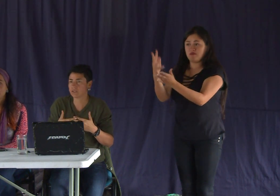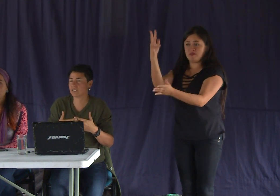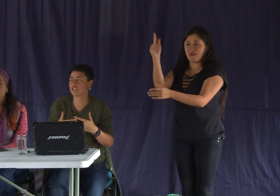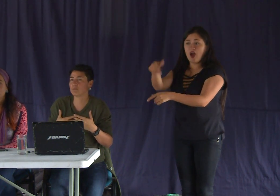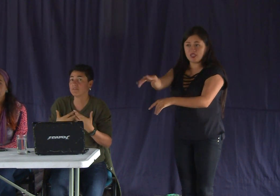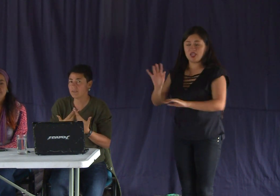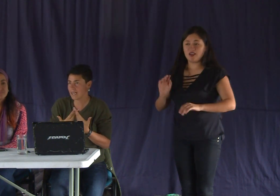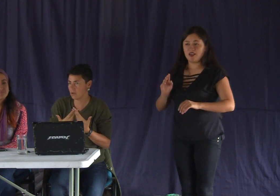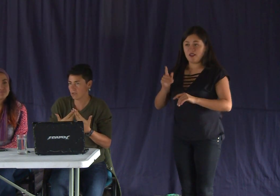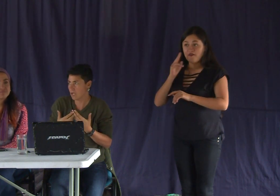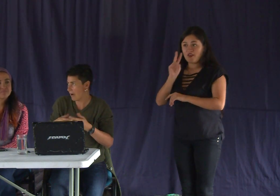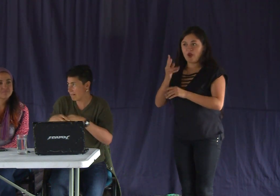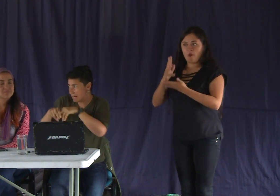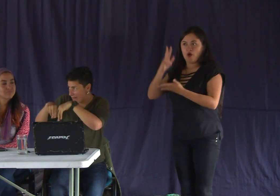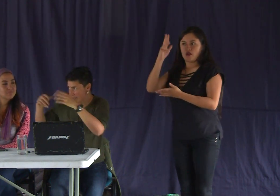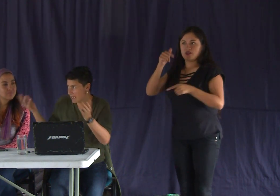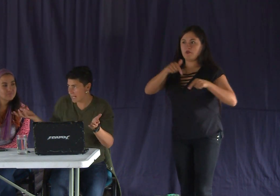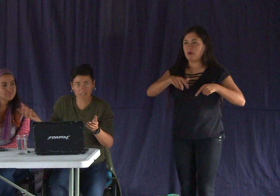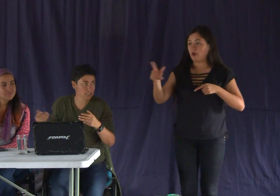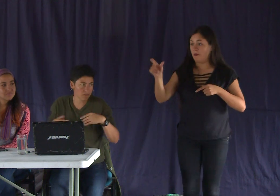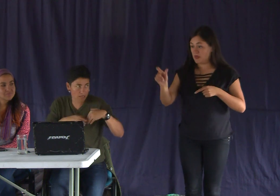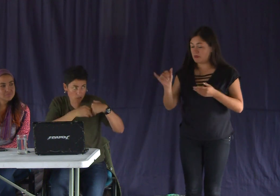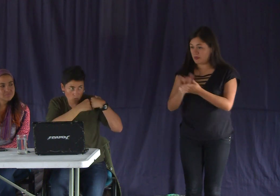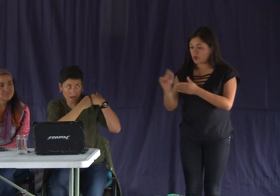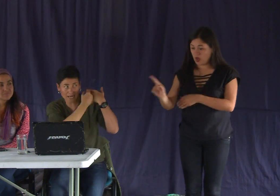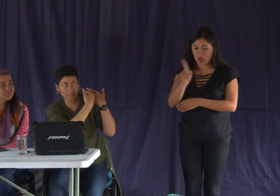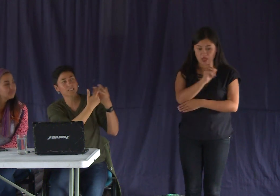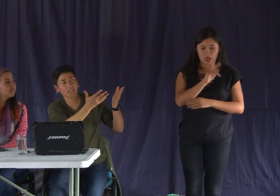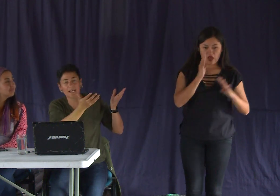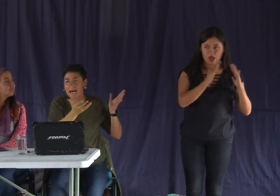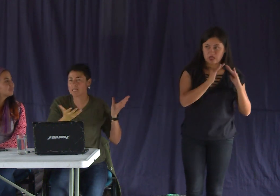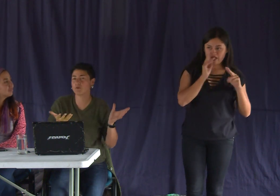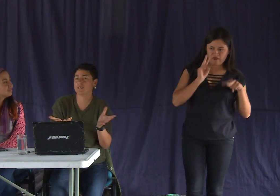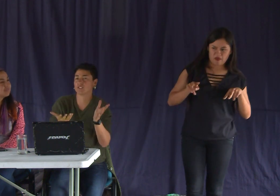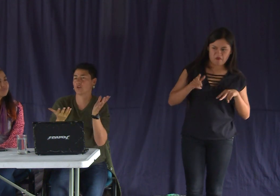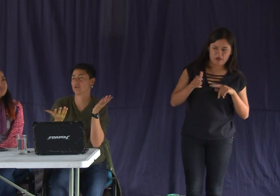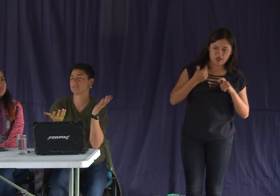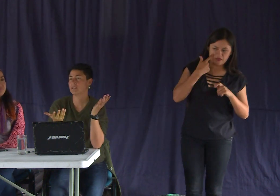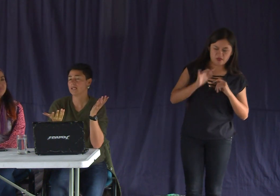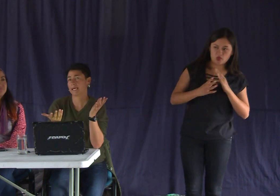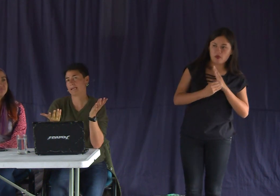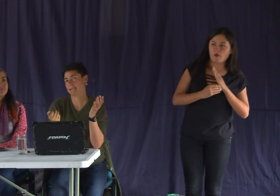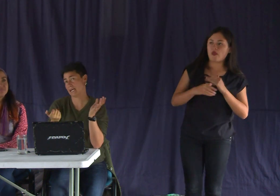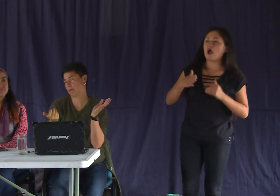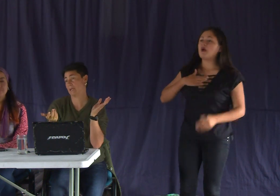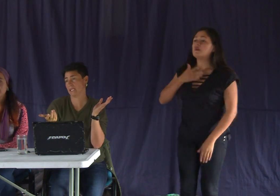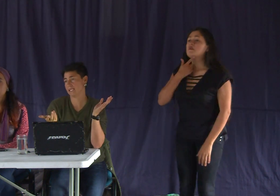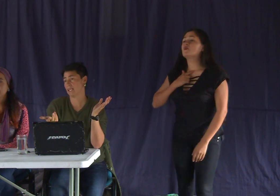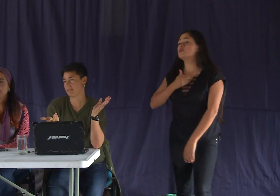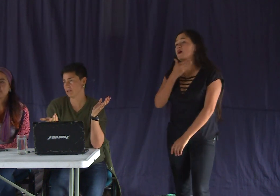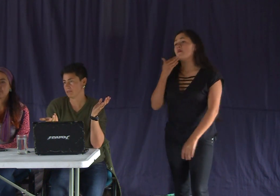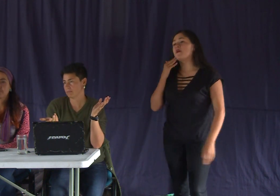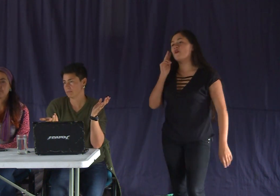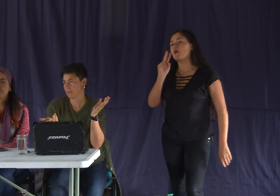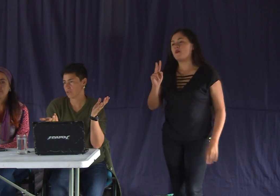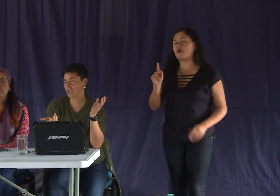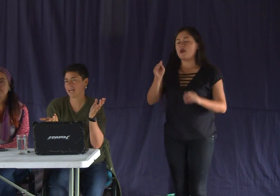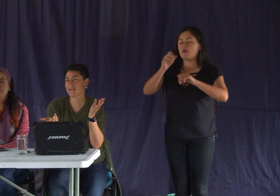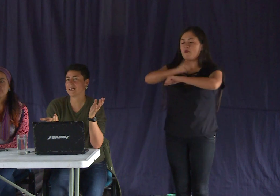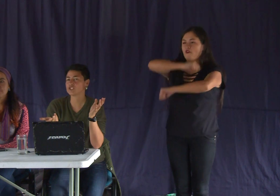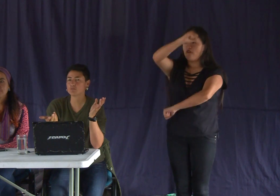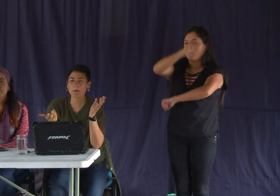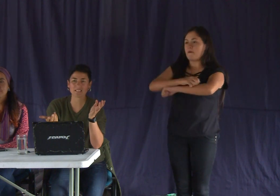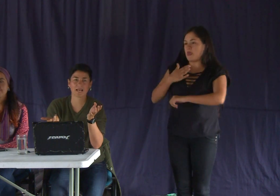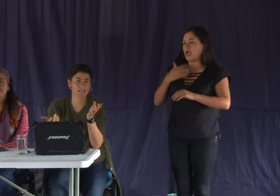la vivo. O sea, yo prefiero abrir la ventana y ver una cantidad de árboles y todo eso que levantarme y prender el televisor. O